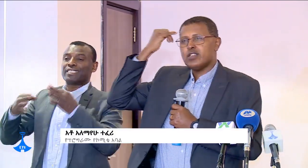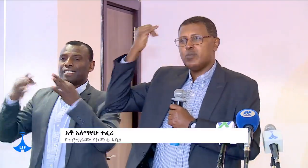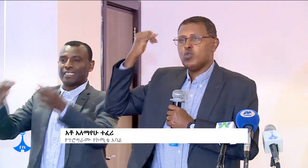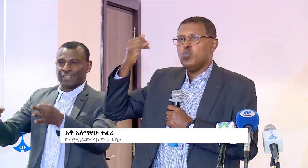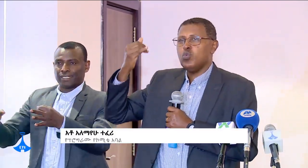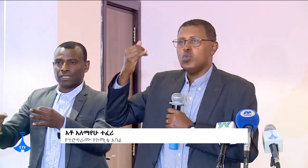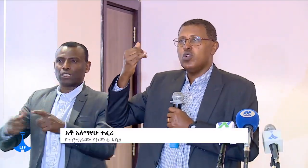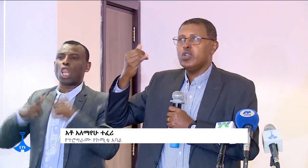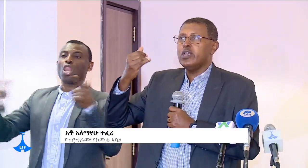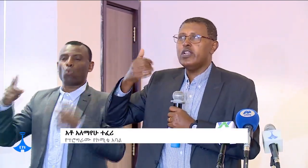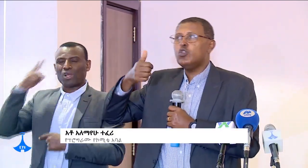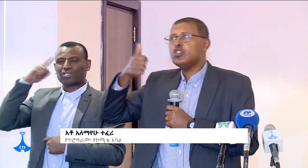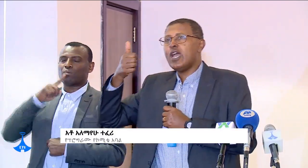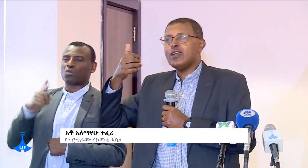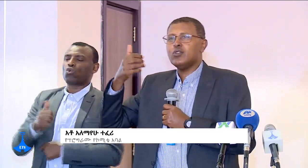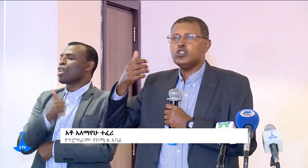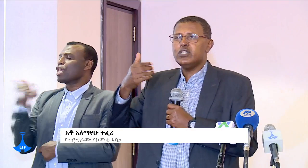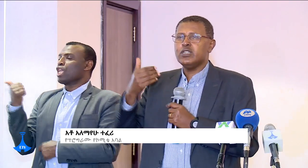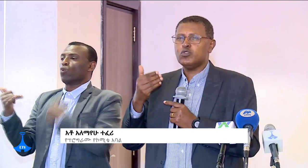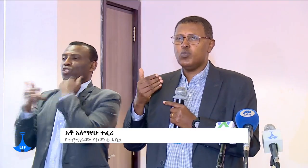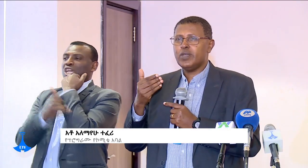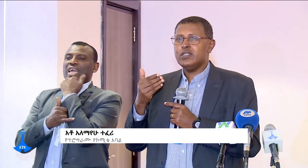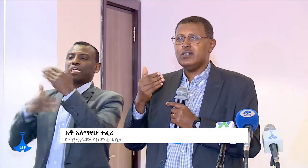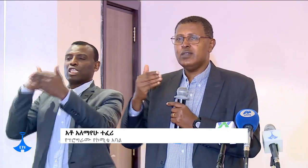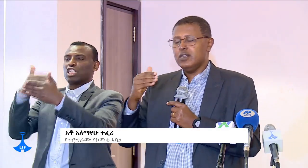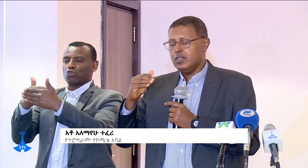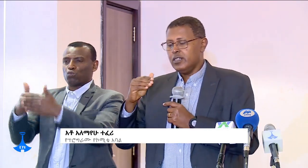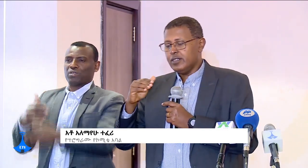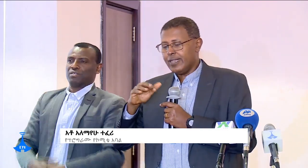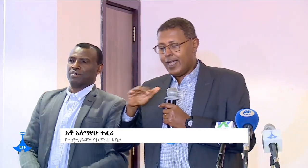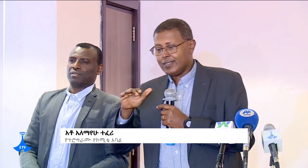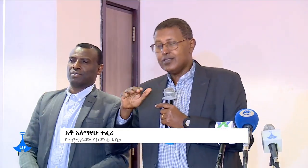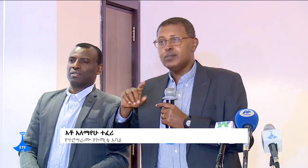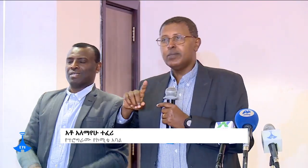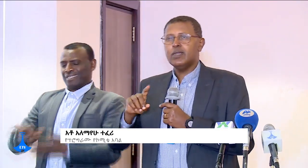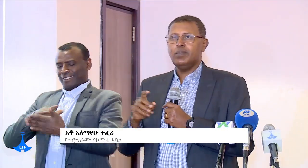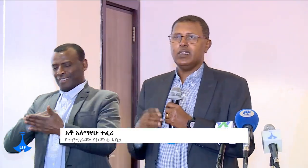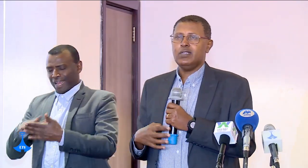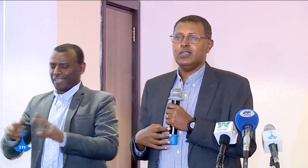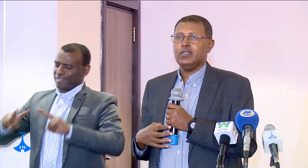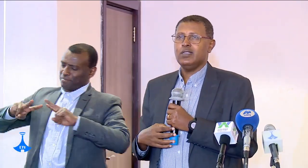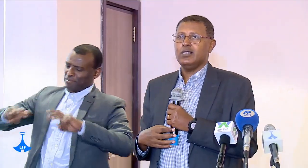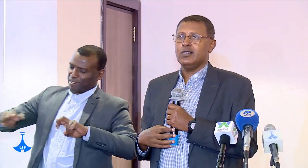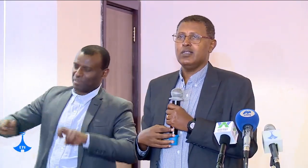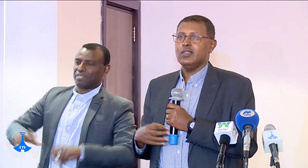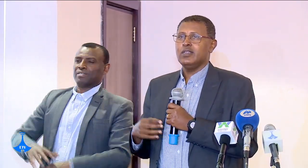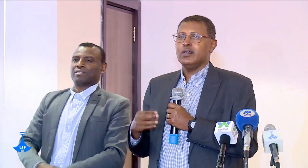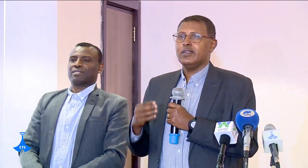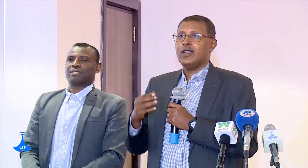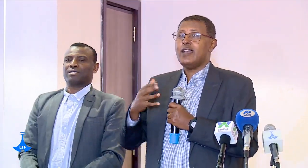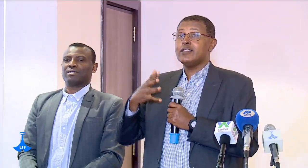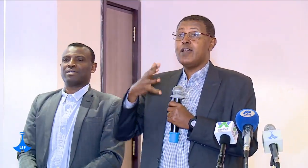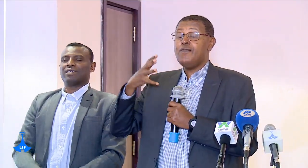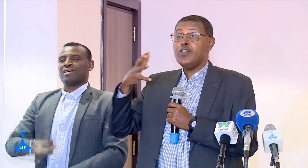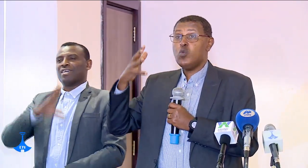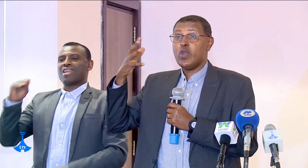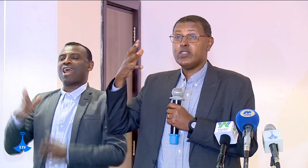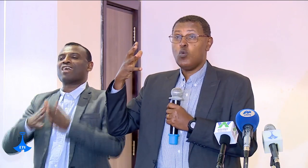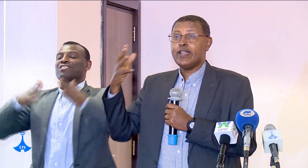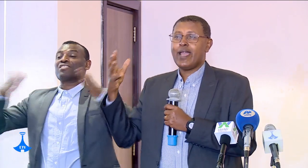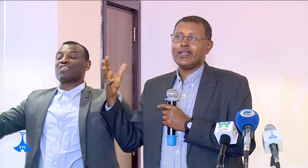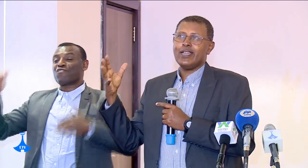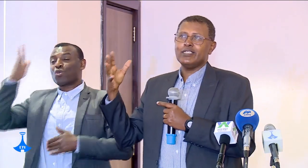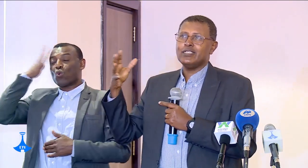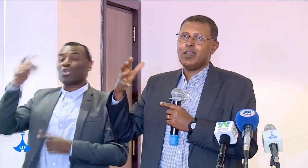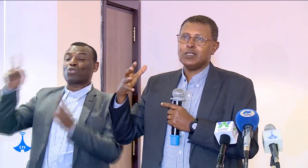ትልቁ ሐሳብ ነው። የሌሎች አገሮች የደረሱበትን ጥናት ምርምር እና ሰፊ